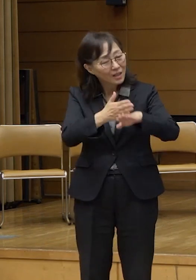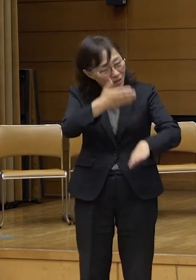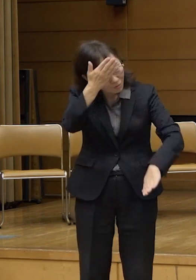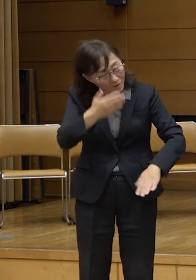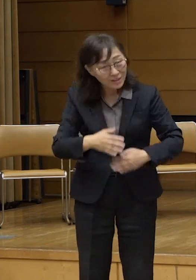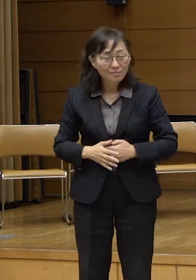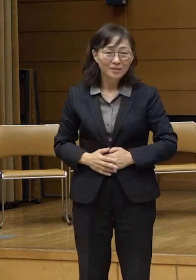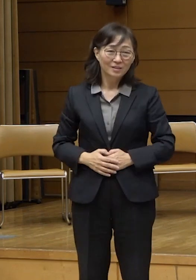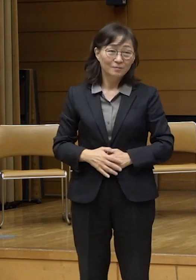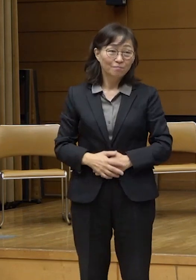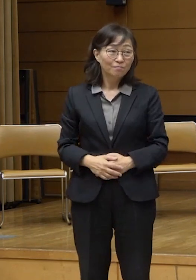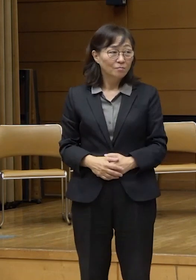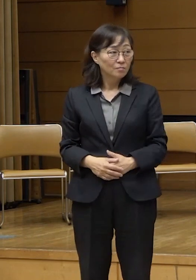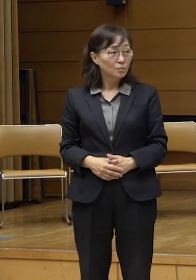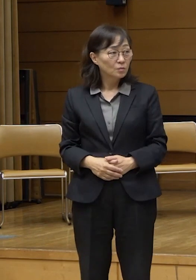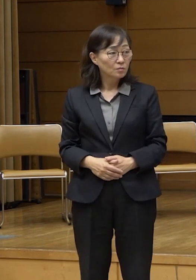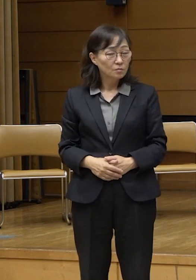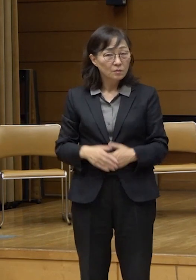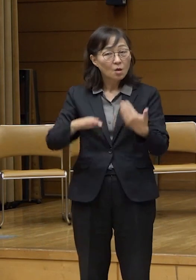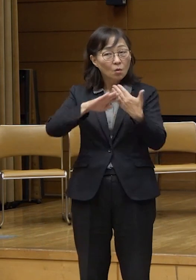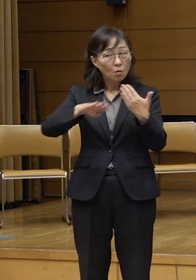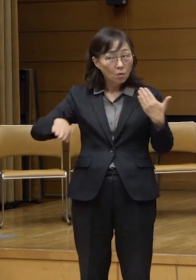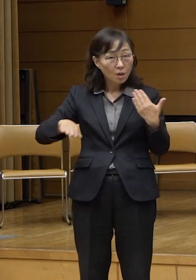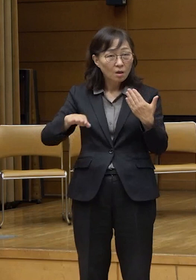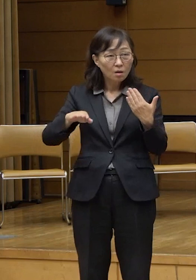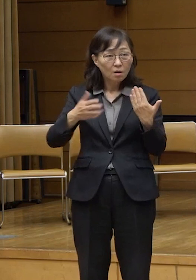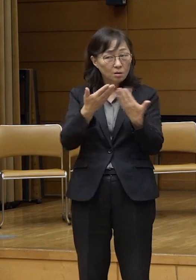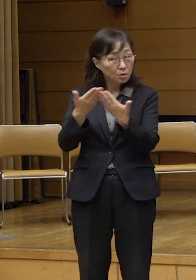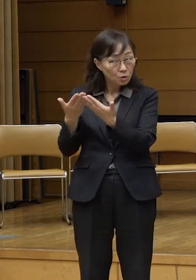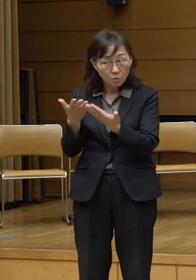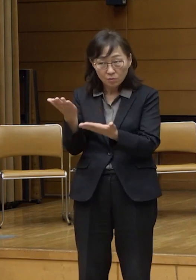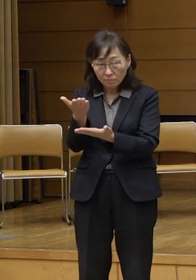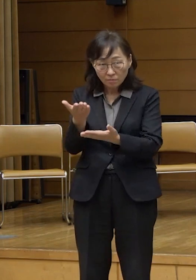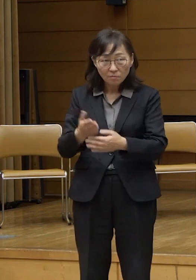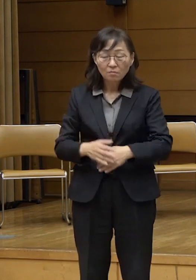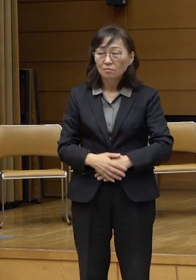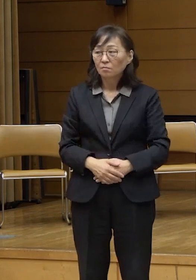ありがとうございます。それでは副社さんいかがでしょうか。